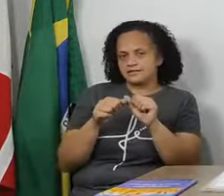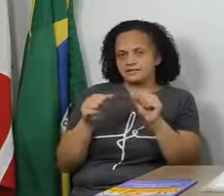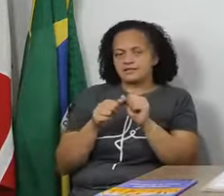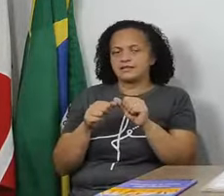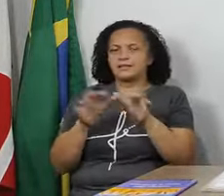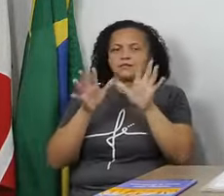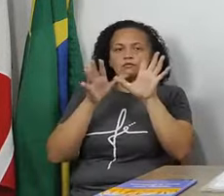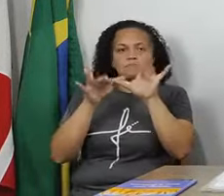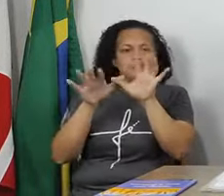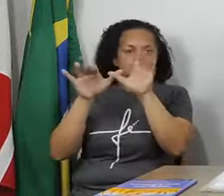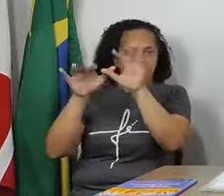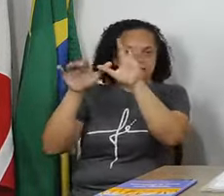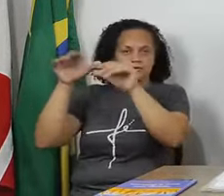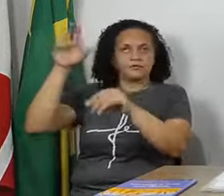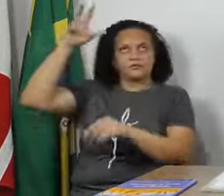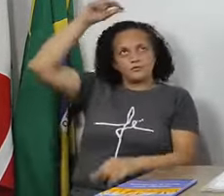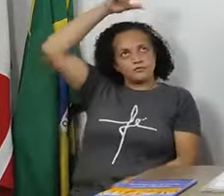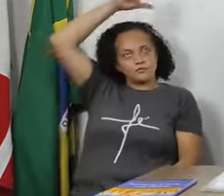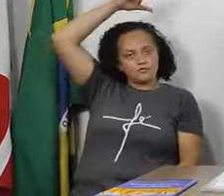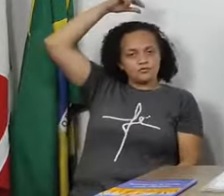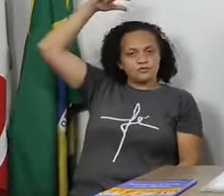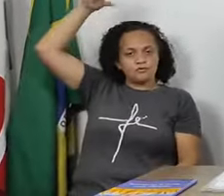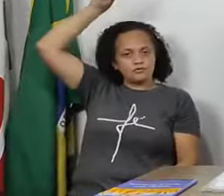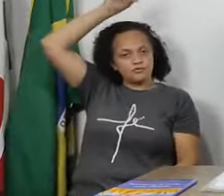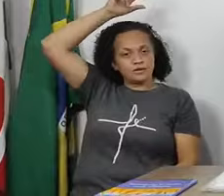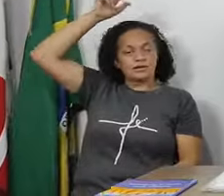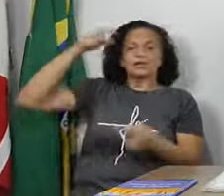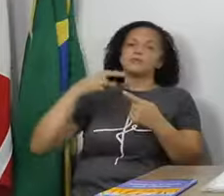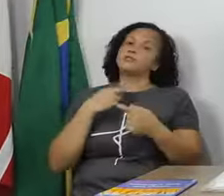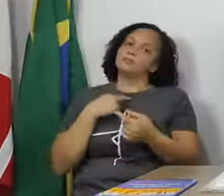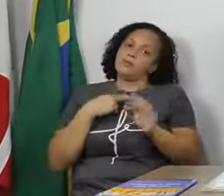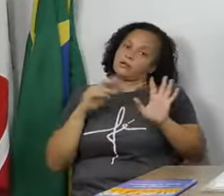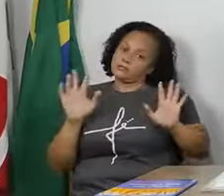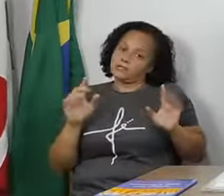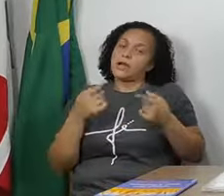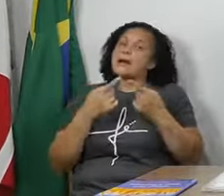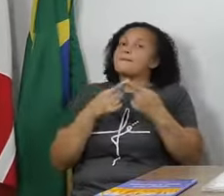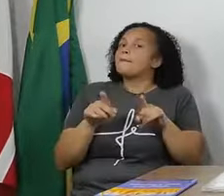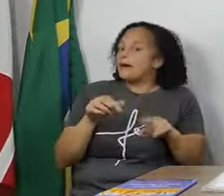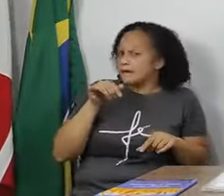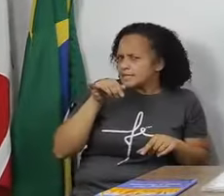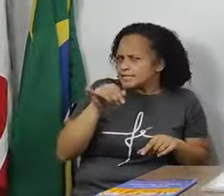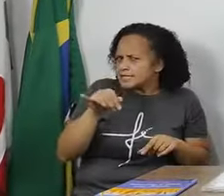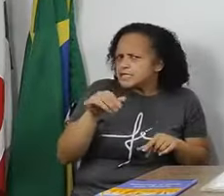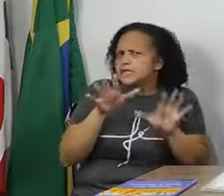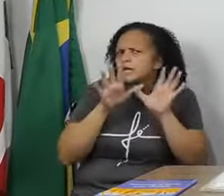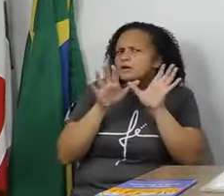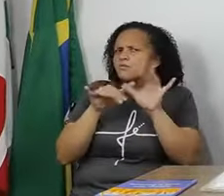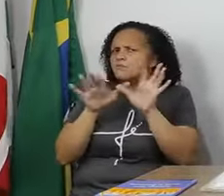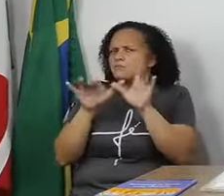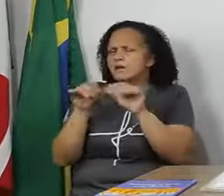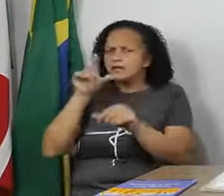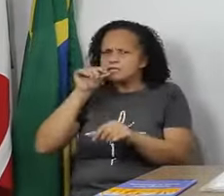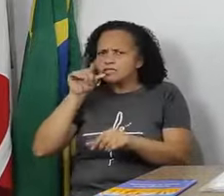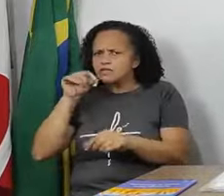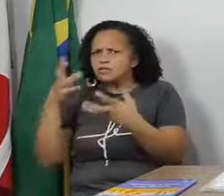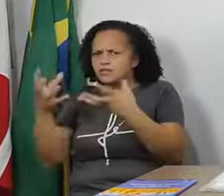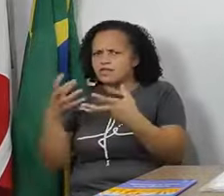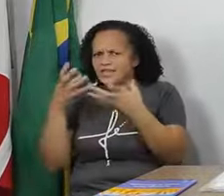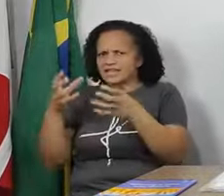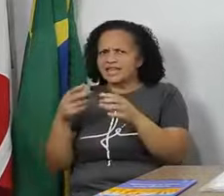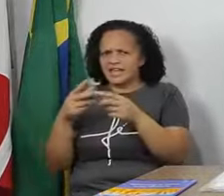gente não pode impedir. Mas se esse pássaro quiser fazer ninho na nossa cabeça, a gente